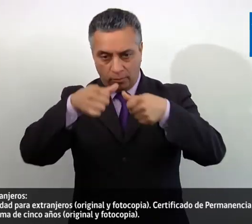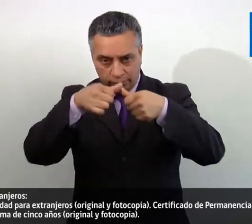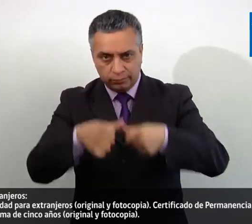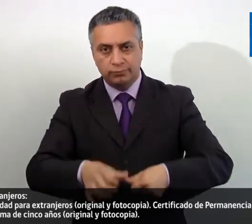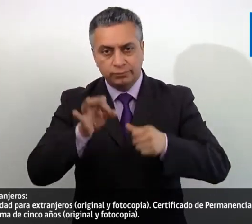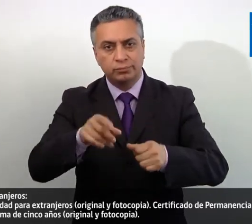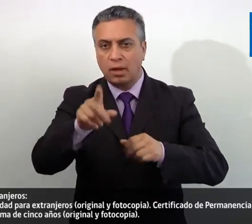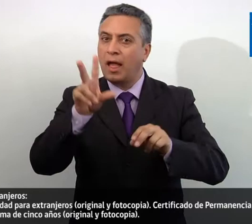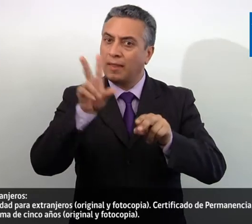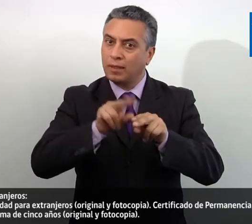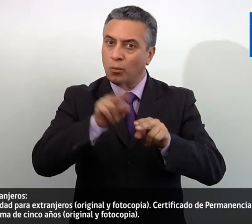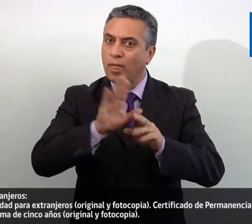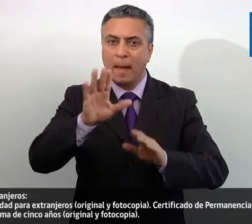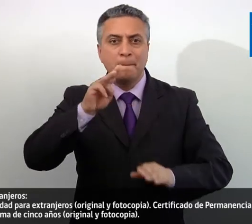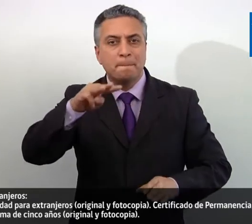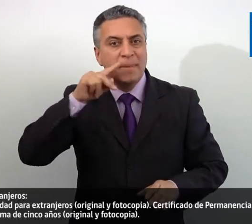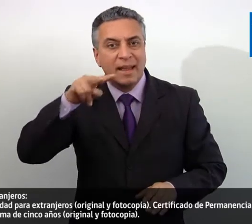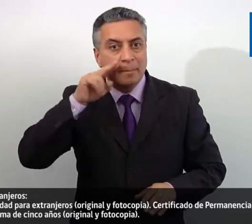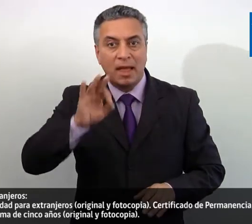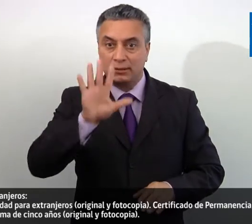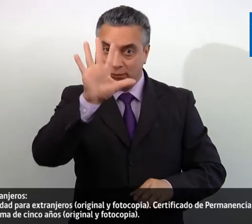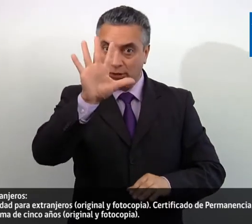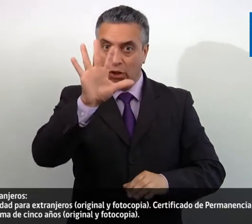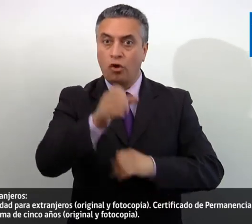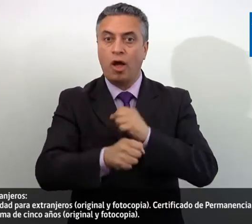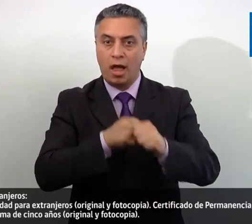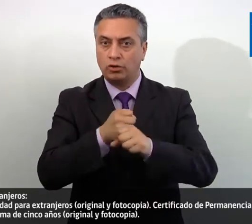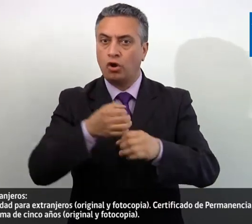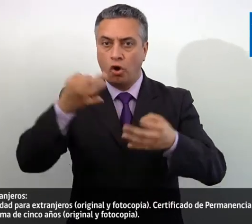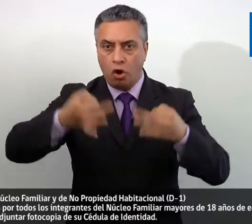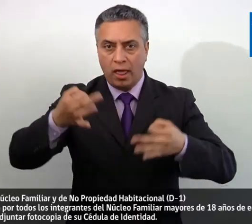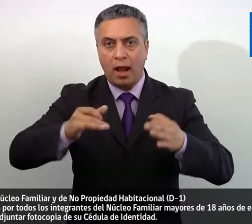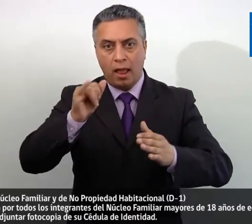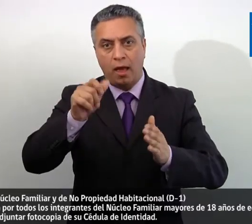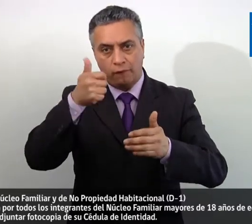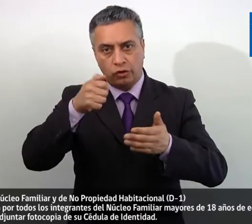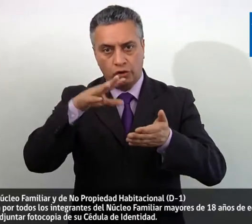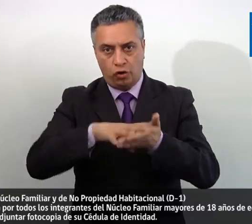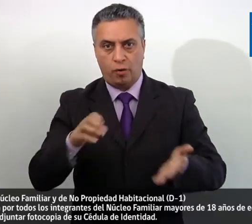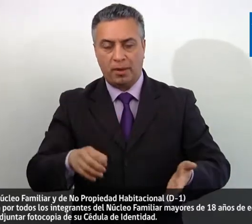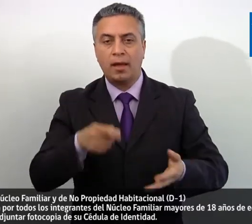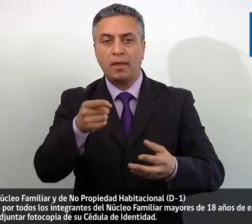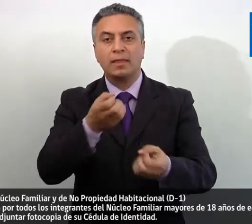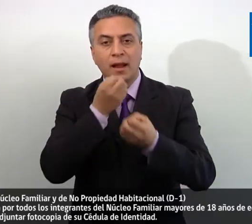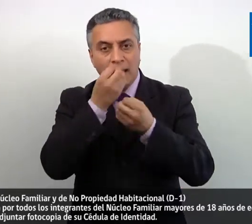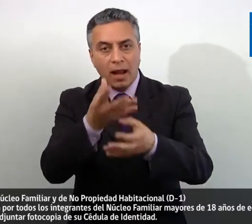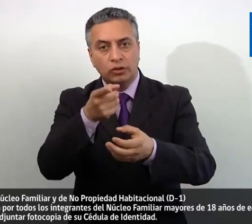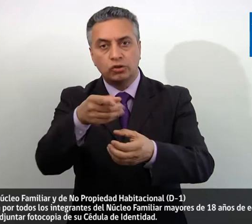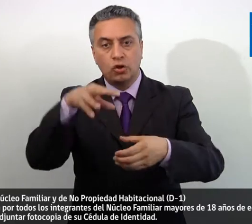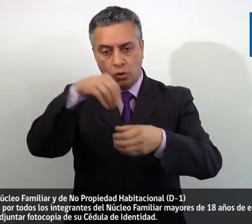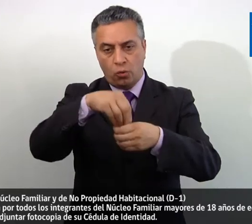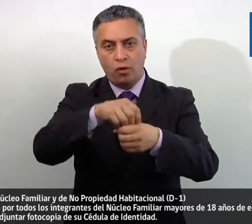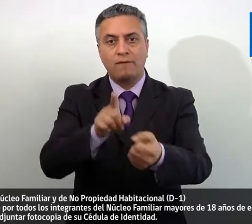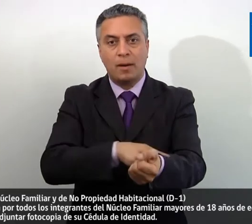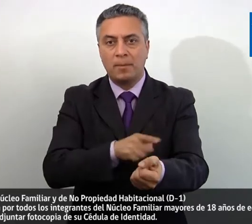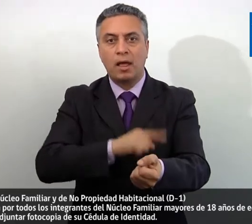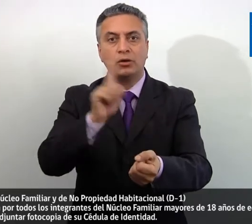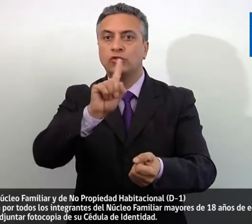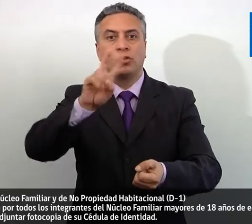definitiva con antigüedad mínima de 5 años, original y fotocopia. Declaración de núcleo familiar y de no propiedad